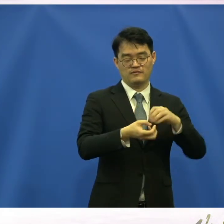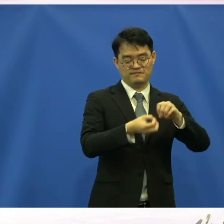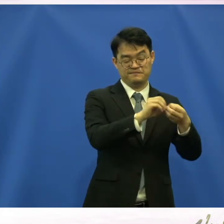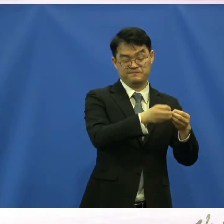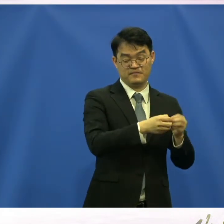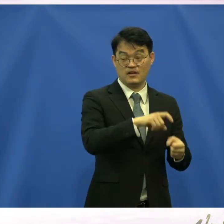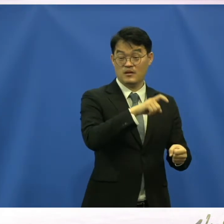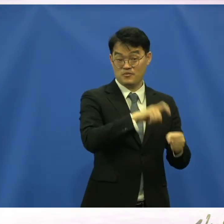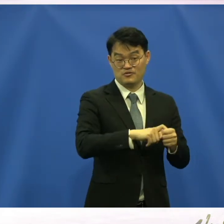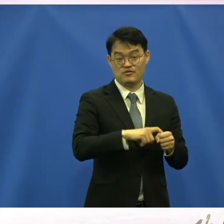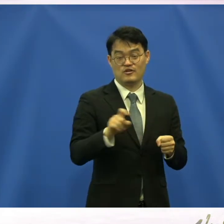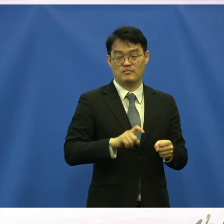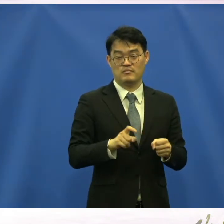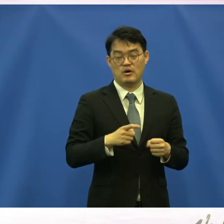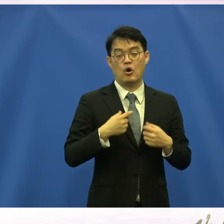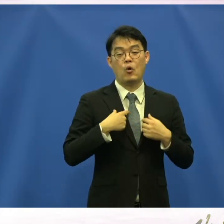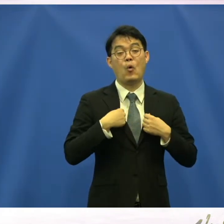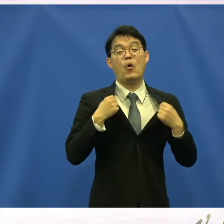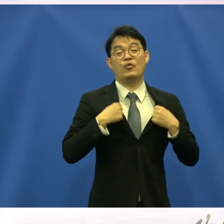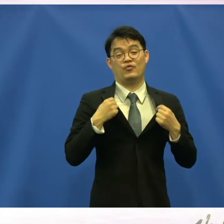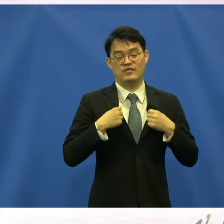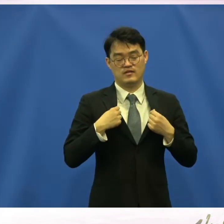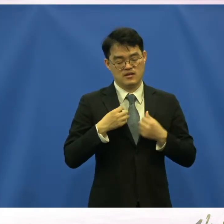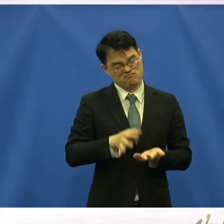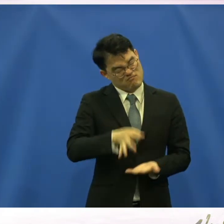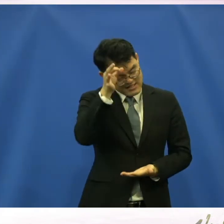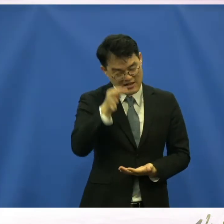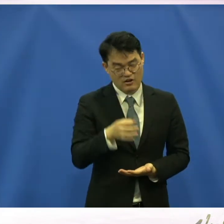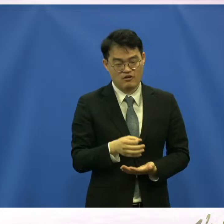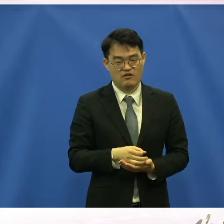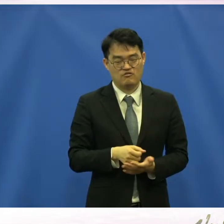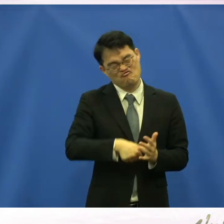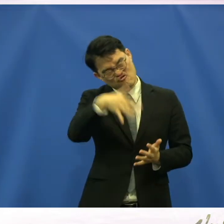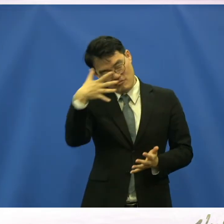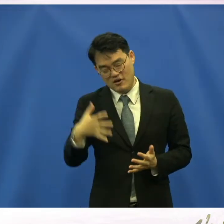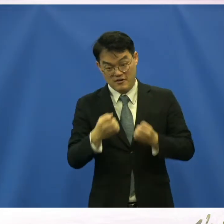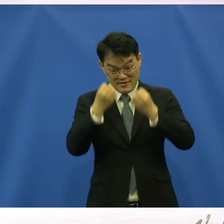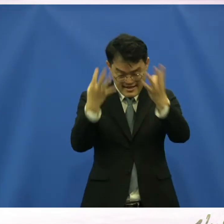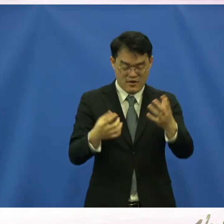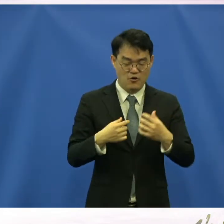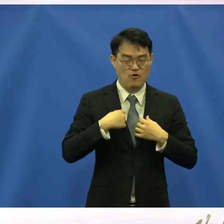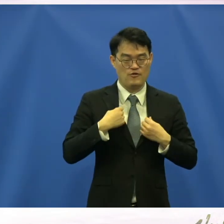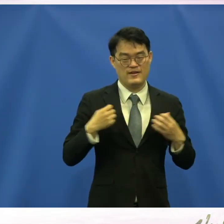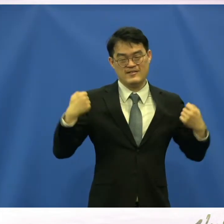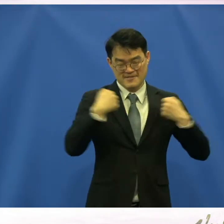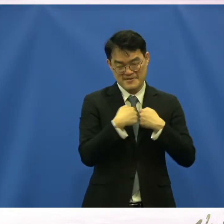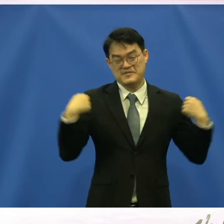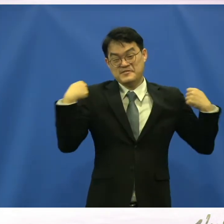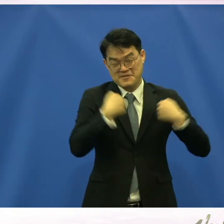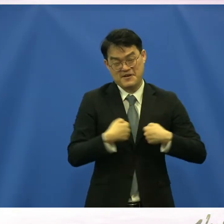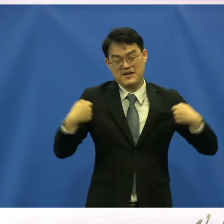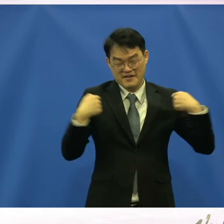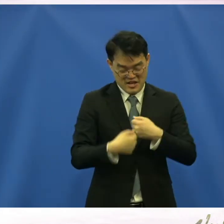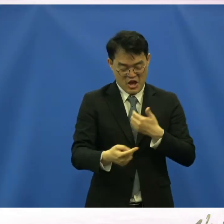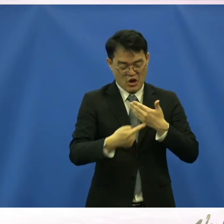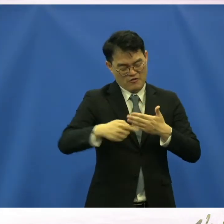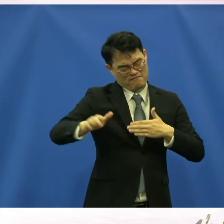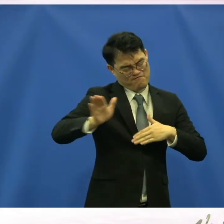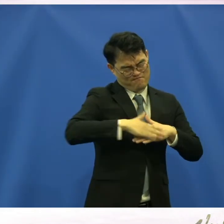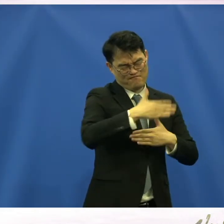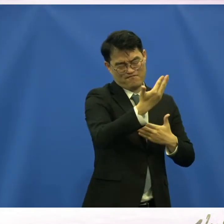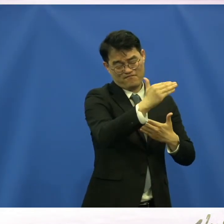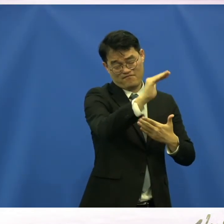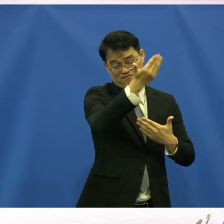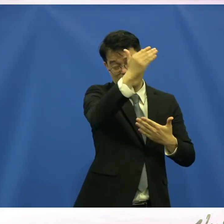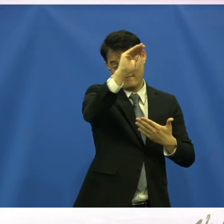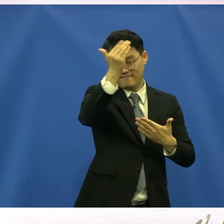계속 자아의 소리에 귀를 기울이다 보니까 어떻게 해요? 내 새 옷을 사입어야 돼. 내가 옷을 이렇게